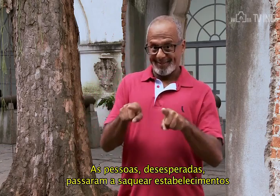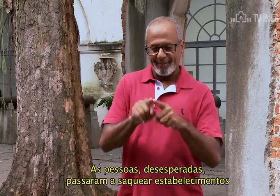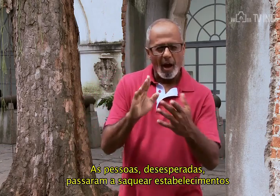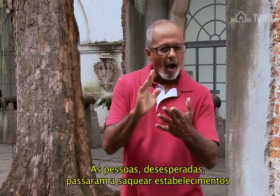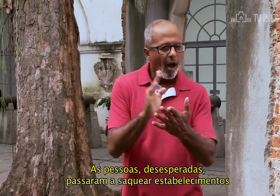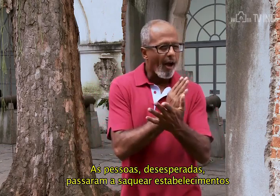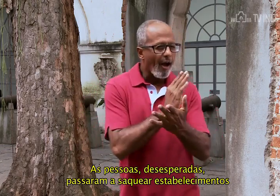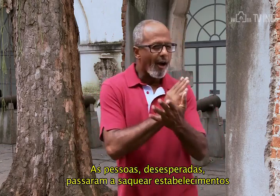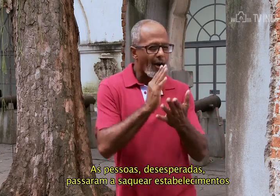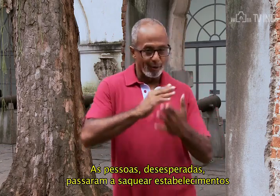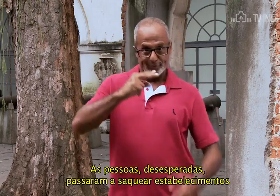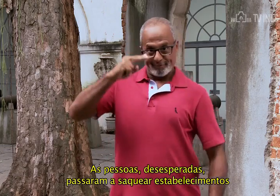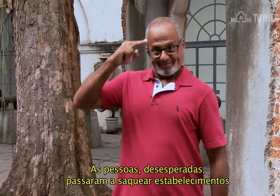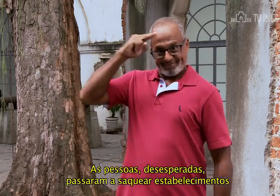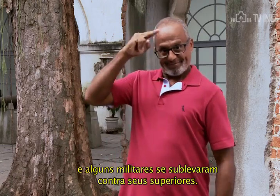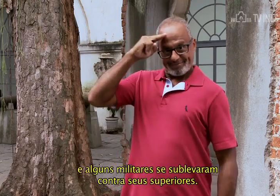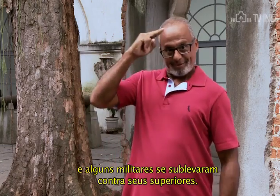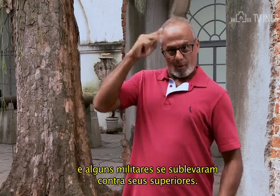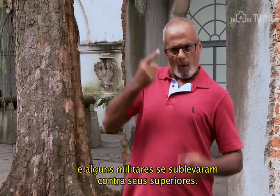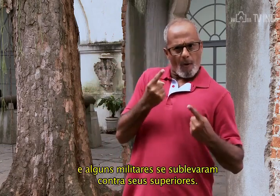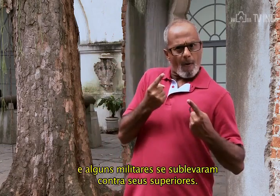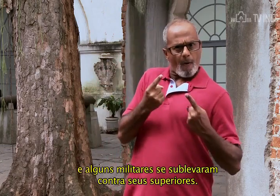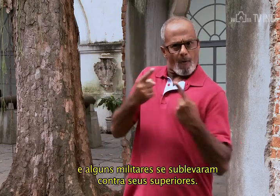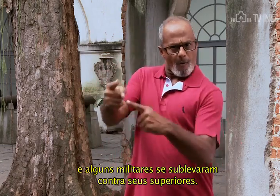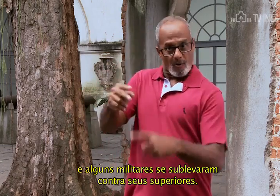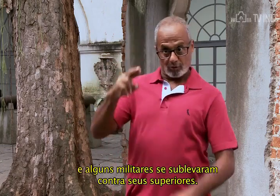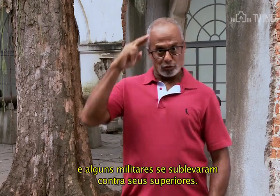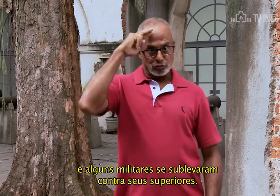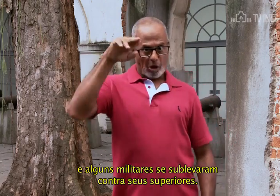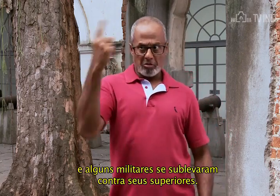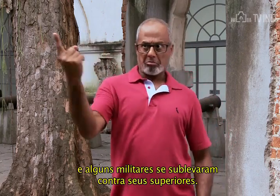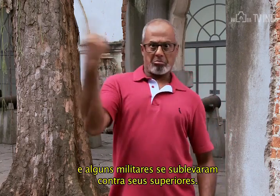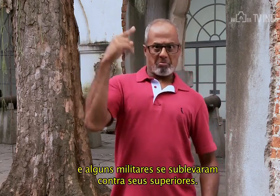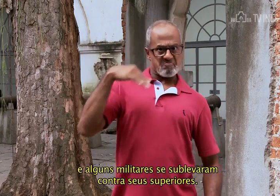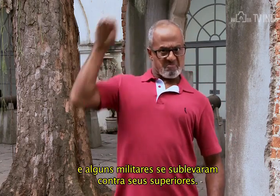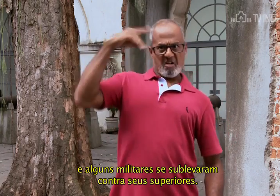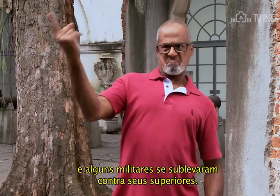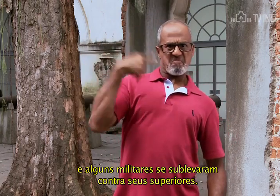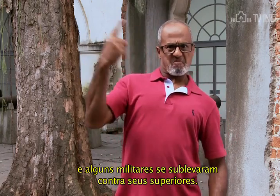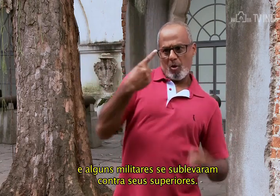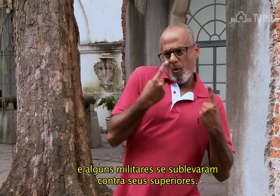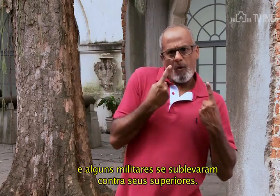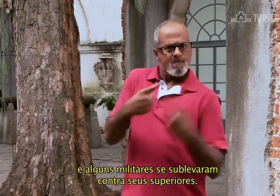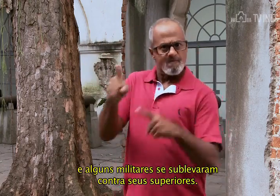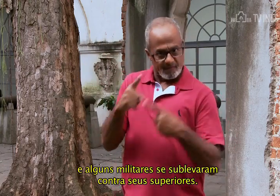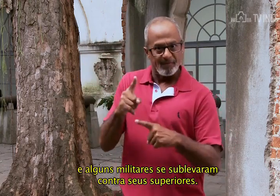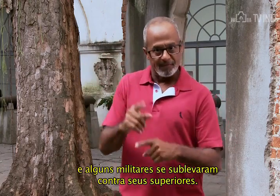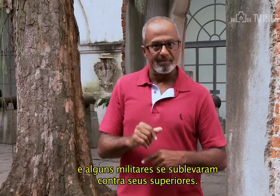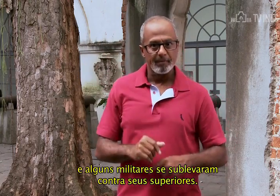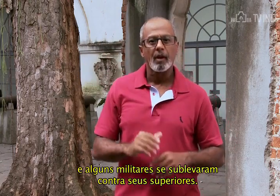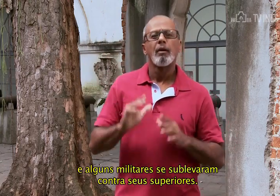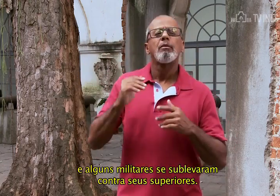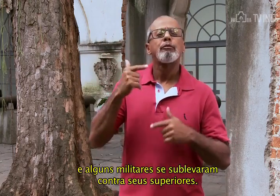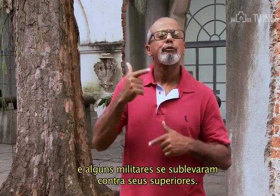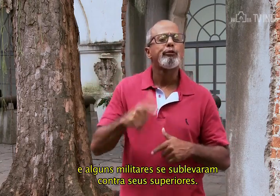saquear estabelecimentos e alguns militares se sublevaram contra seus